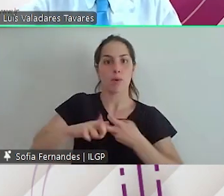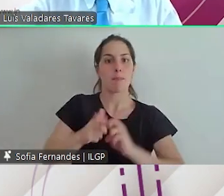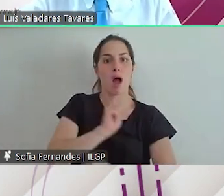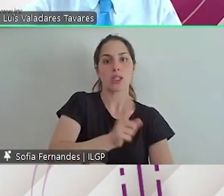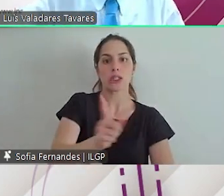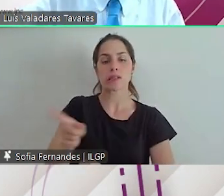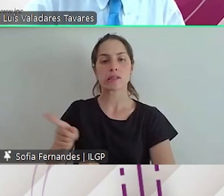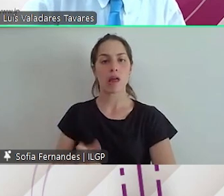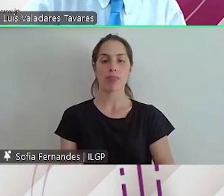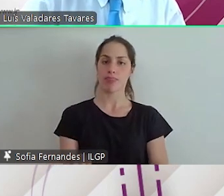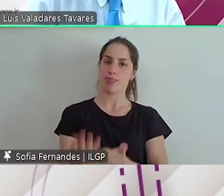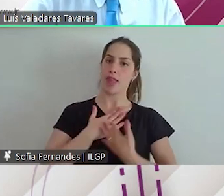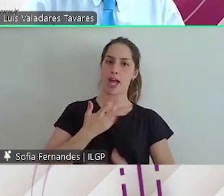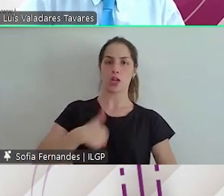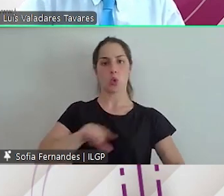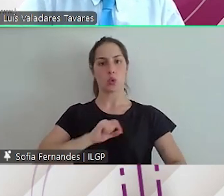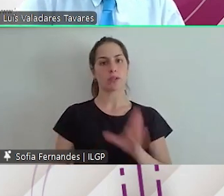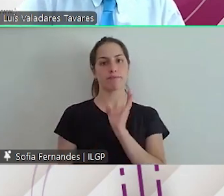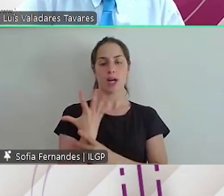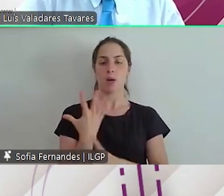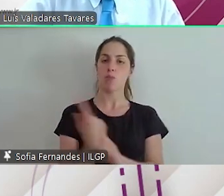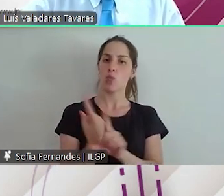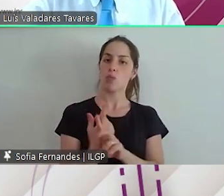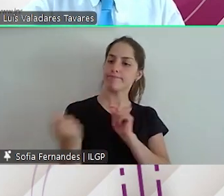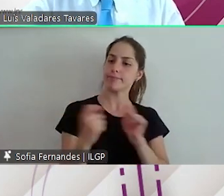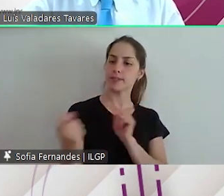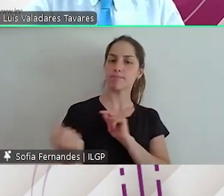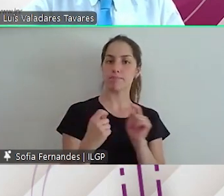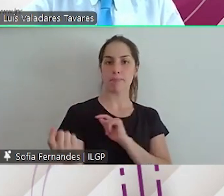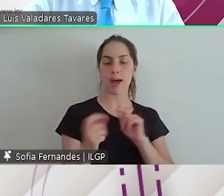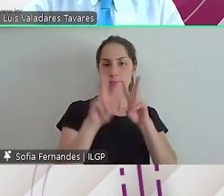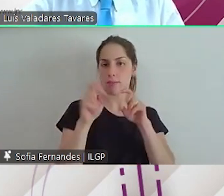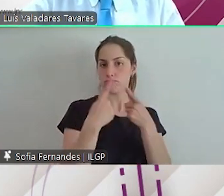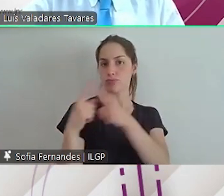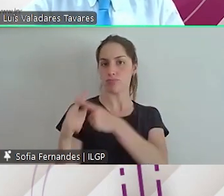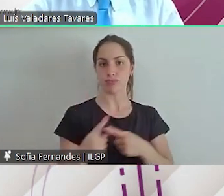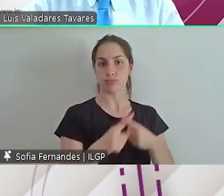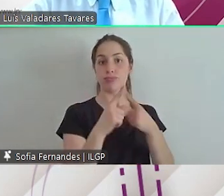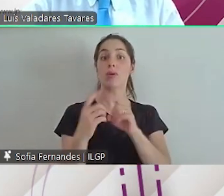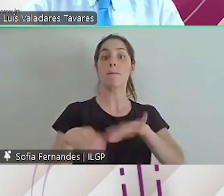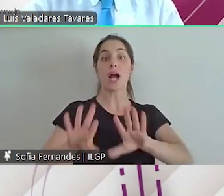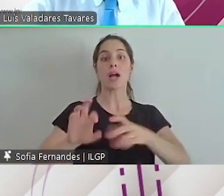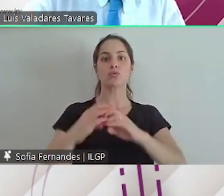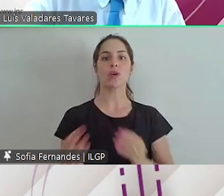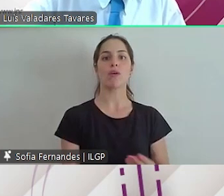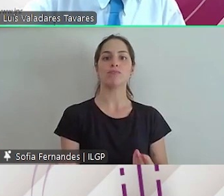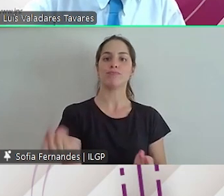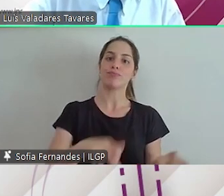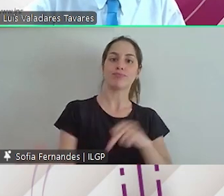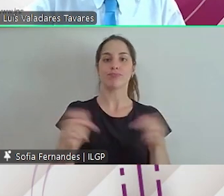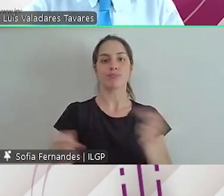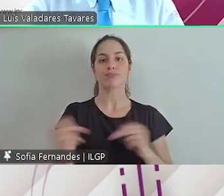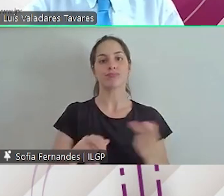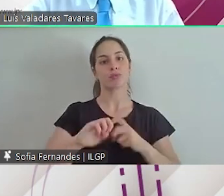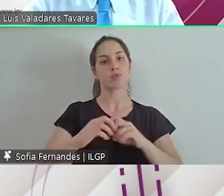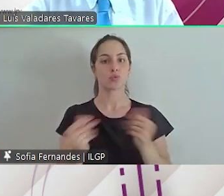construir uma dialética de debate onde começam a aparecer soluções. Mas nem todas são boas, nem